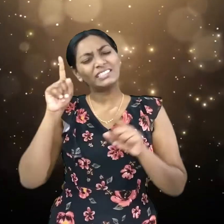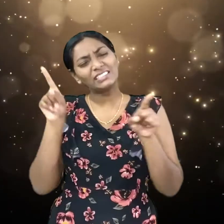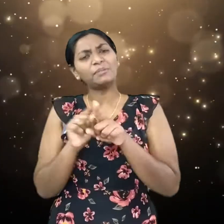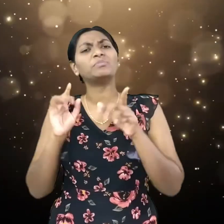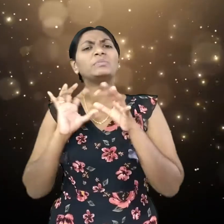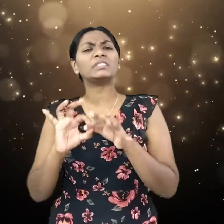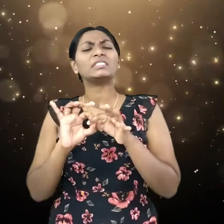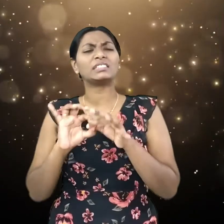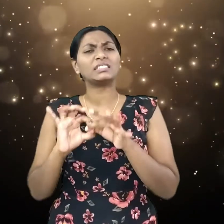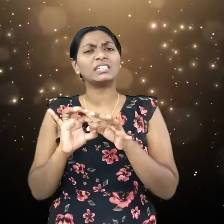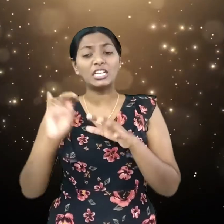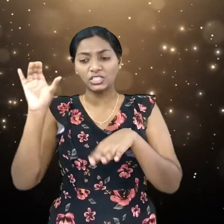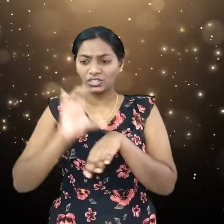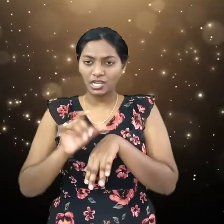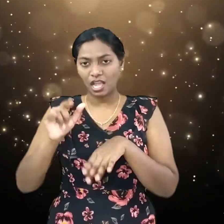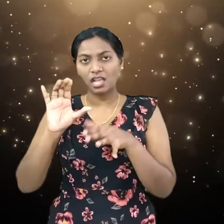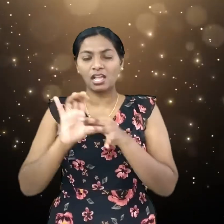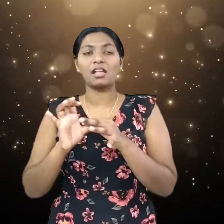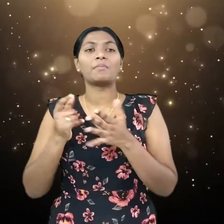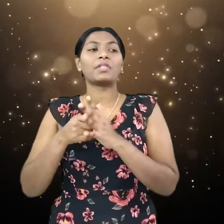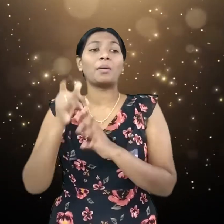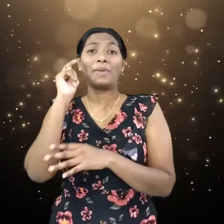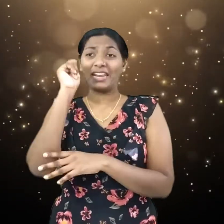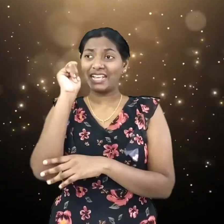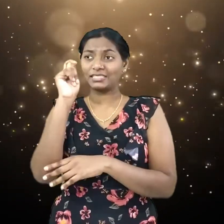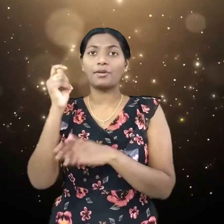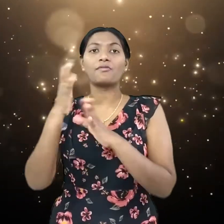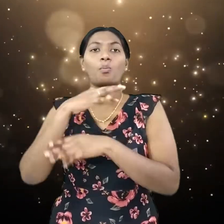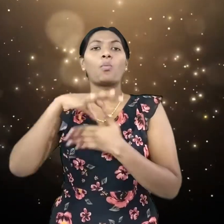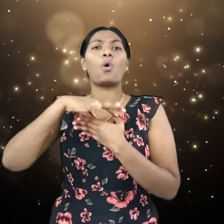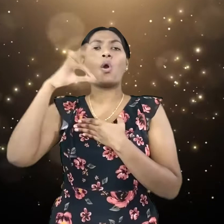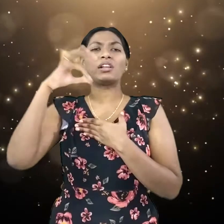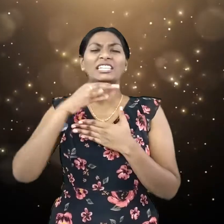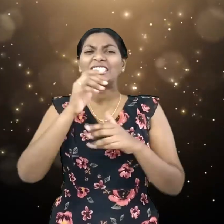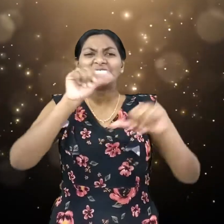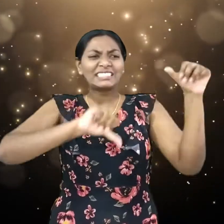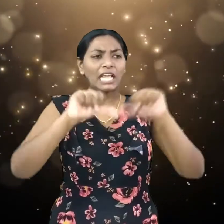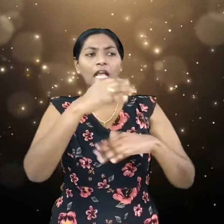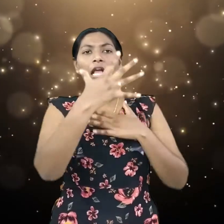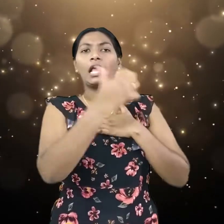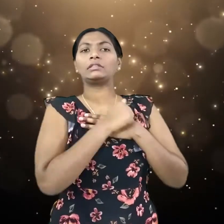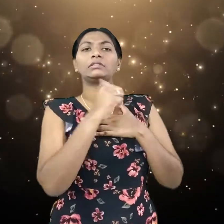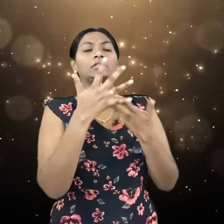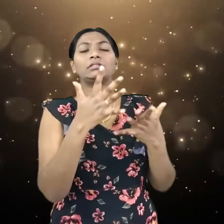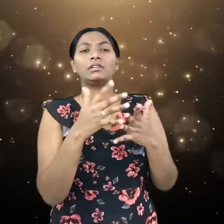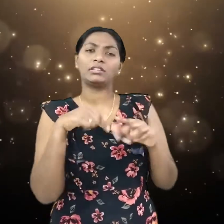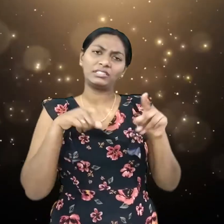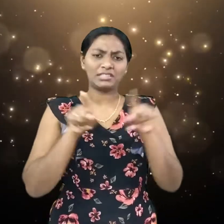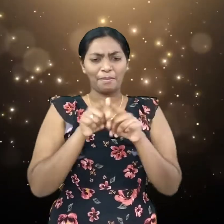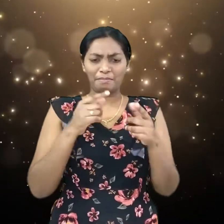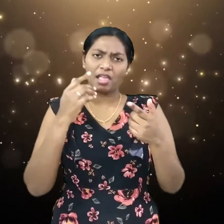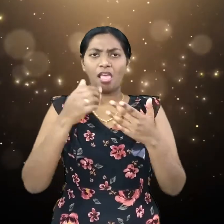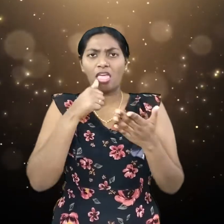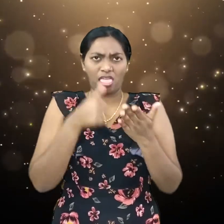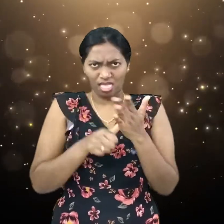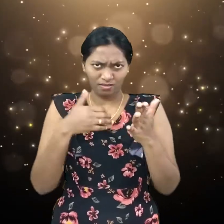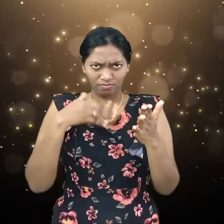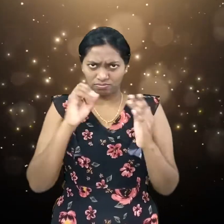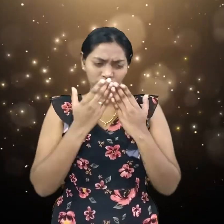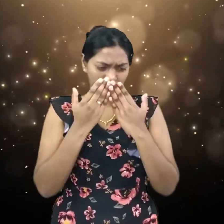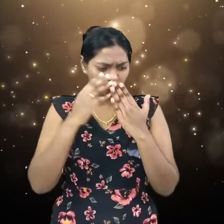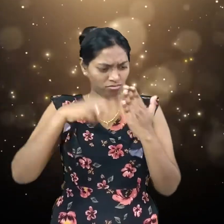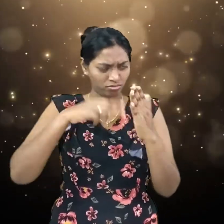ही जुड़ा हुआ है और इसकी गवाही हमारी आत्मा में है। साइंस इसको पहचान नहीं सकती। मैं भी साइंटिस्ट, मैं भी पढ़ा लिखा हूं, अनपढ़ नहीं